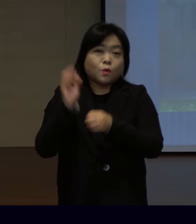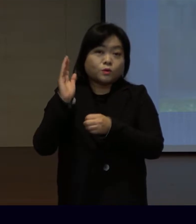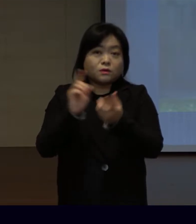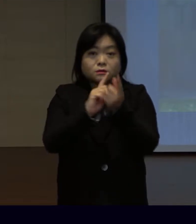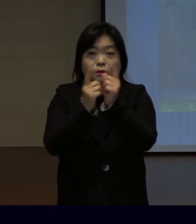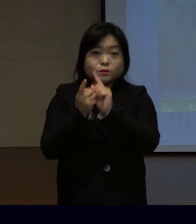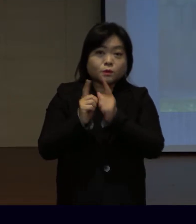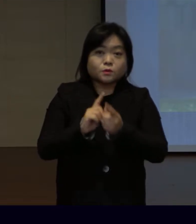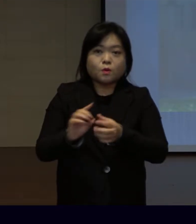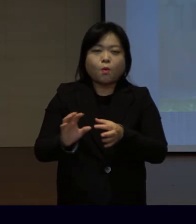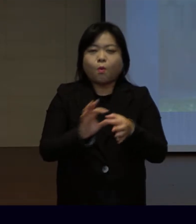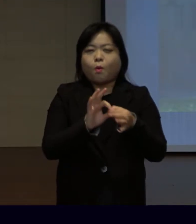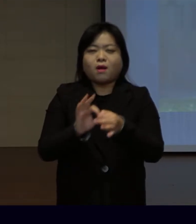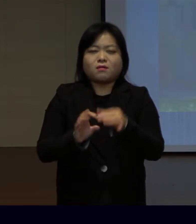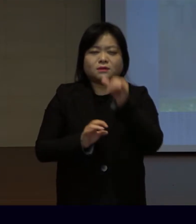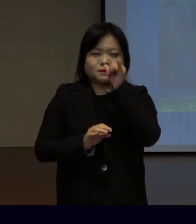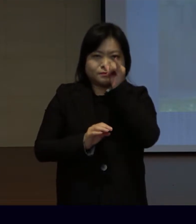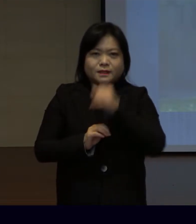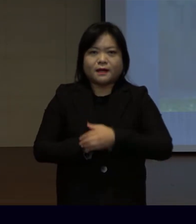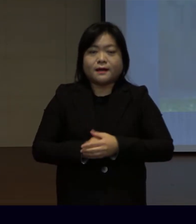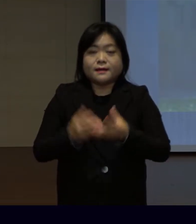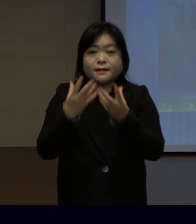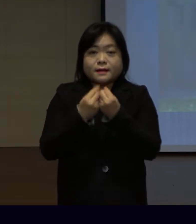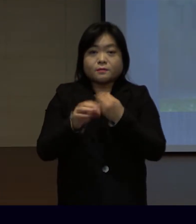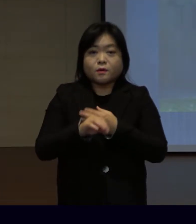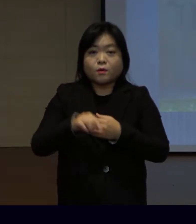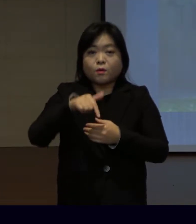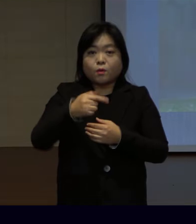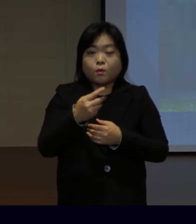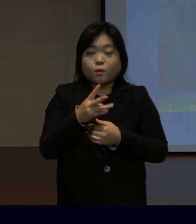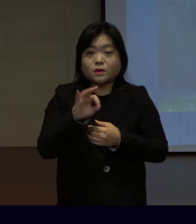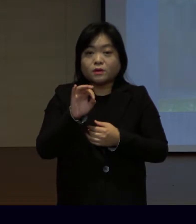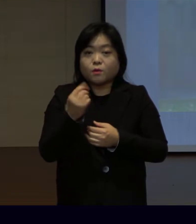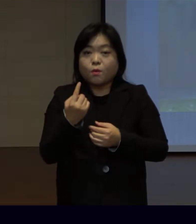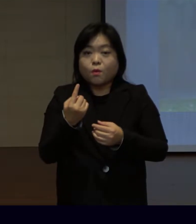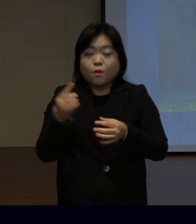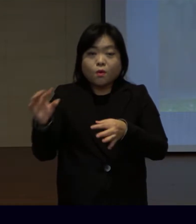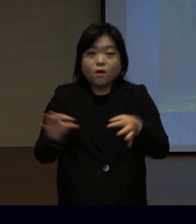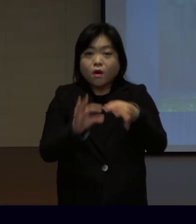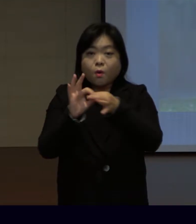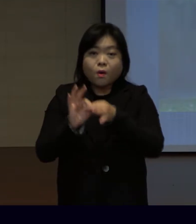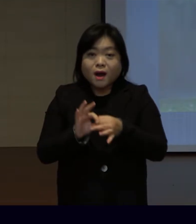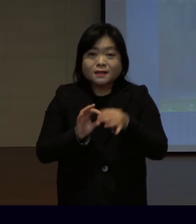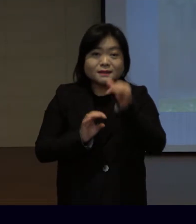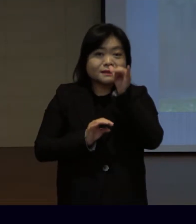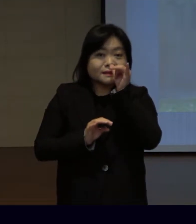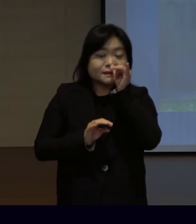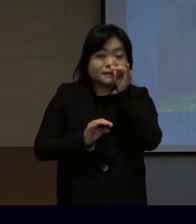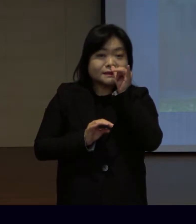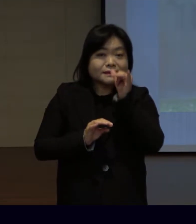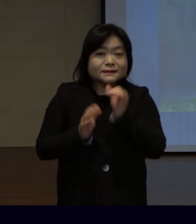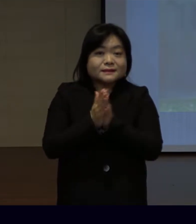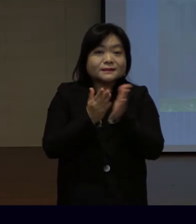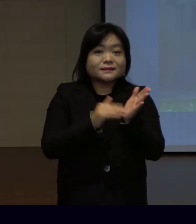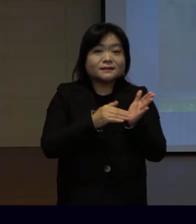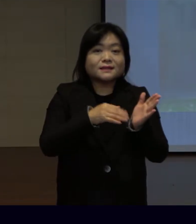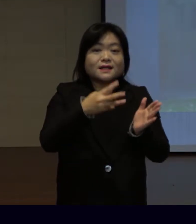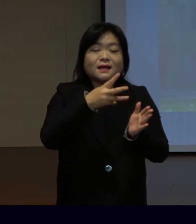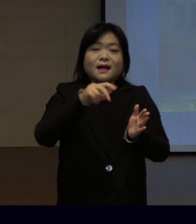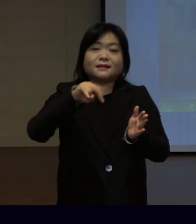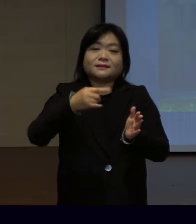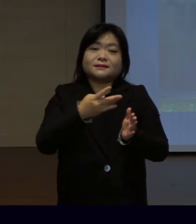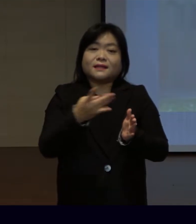서로 연관이 되어 있어요. 예를 들어서 고리오 영감이라고 하는 여러분들이 들어보았음직한 작품에 나오는